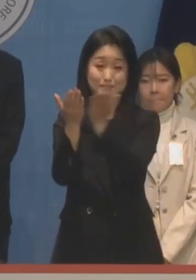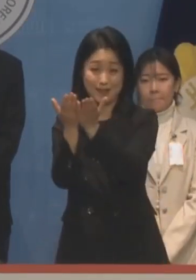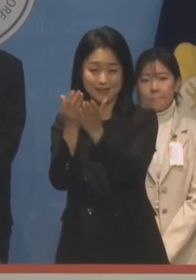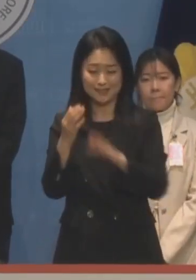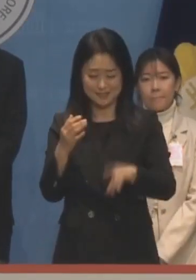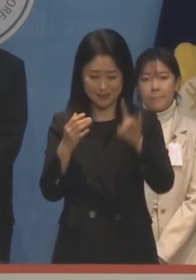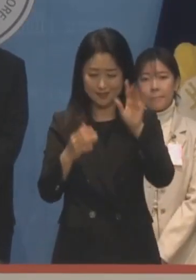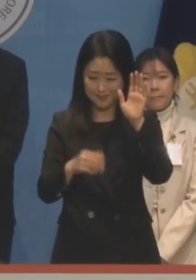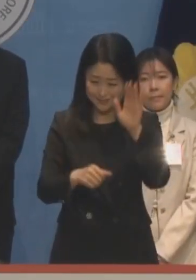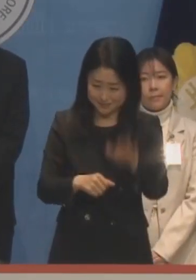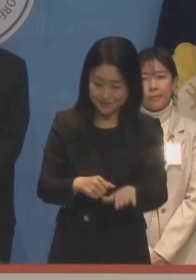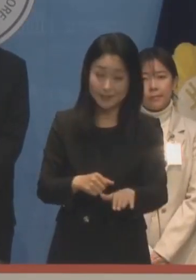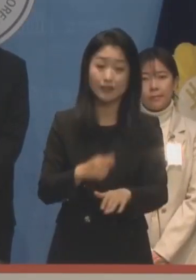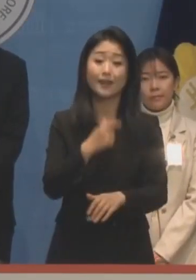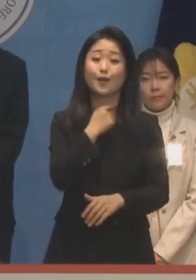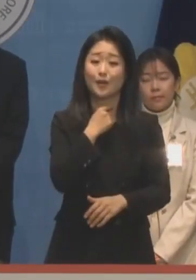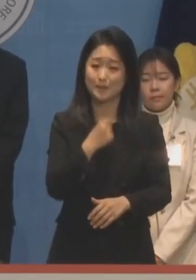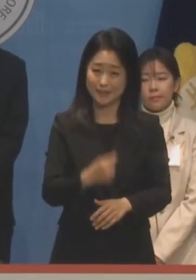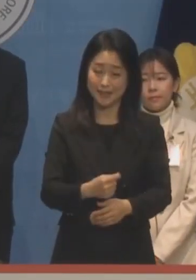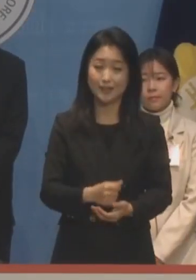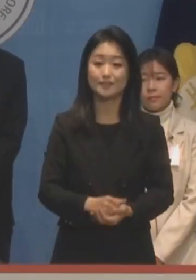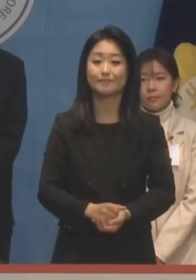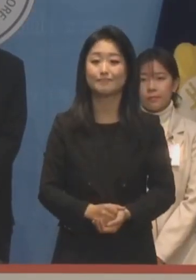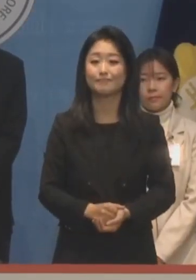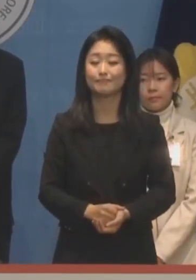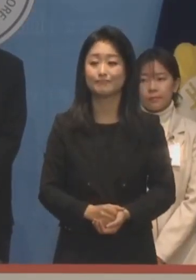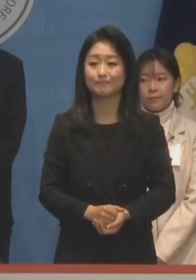걸음이 되길 간절히 바랍니다.